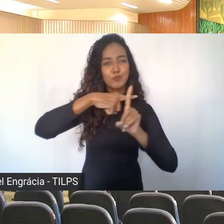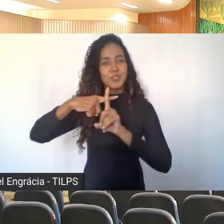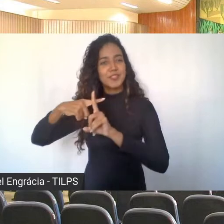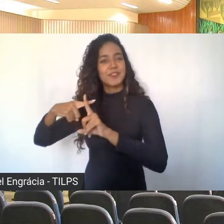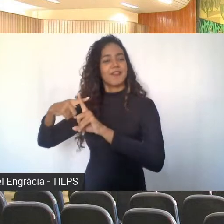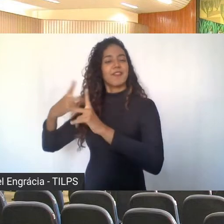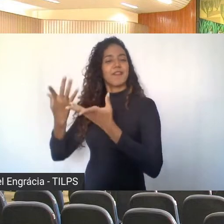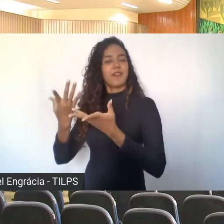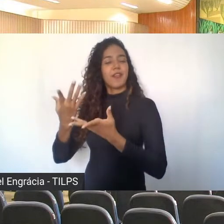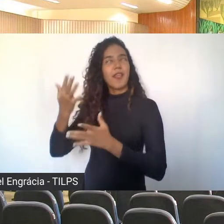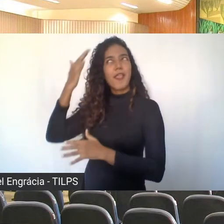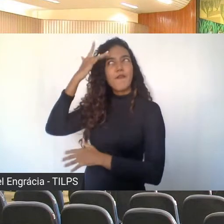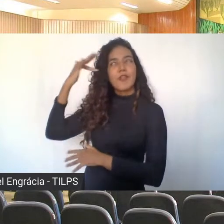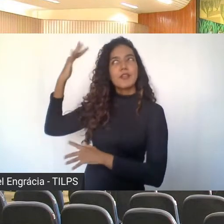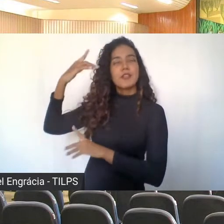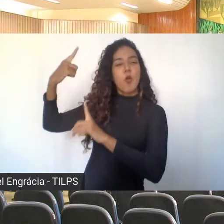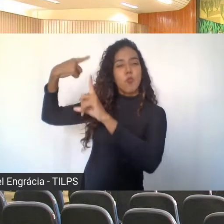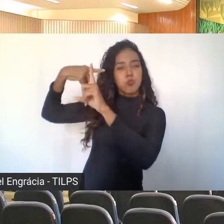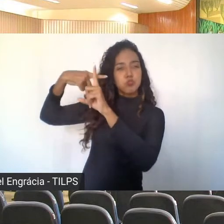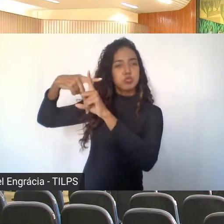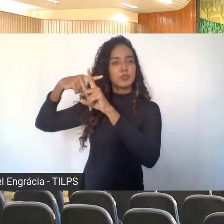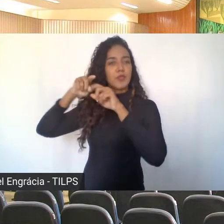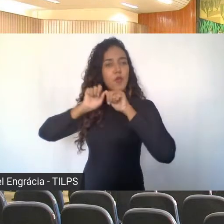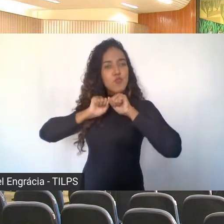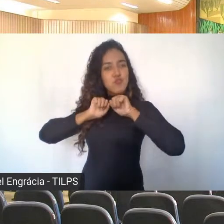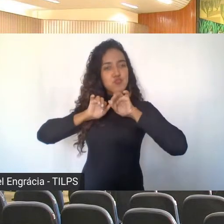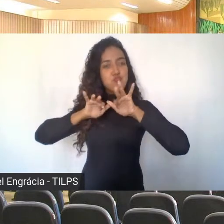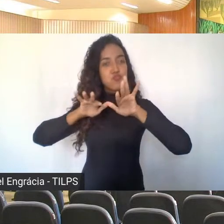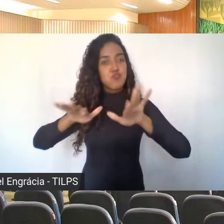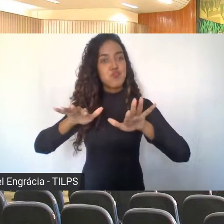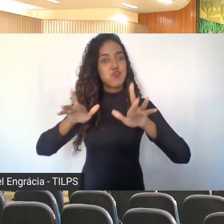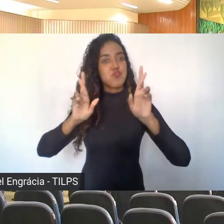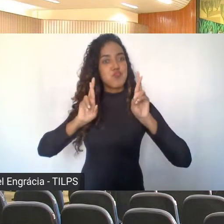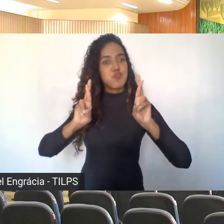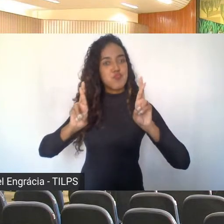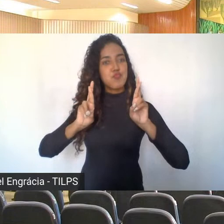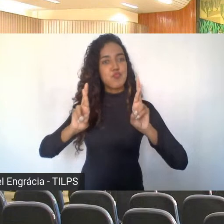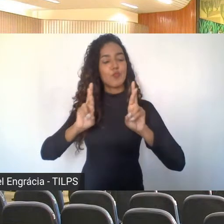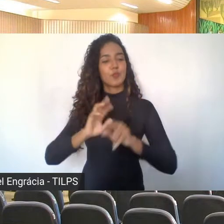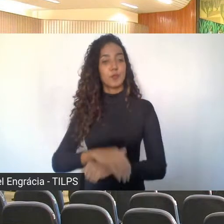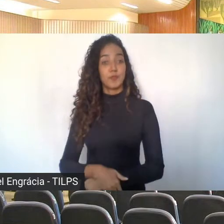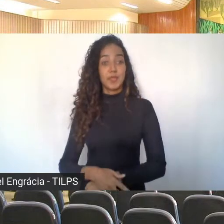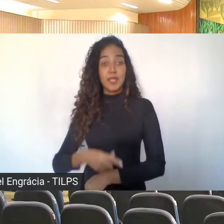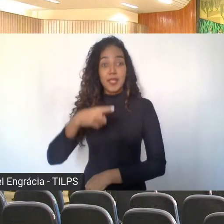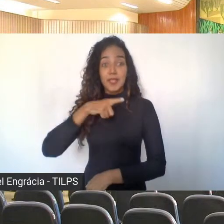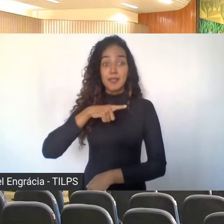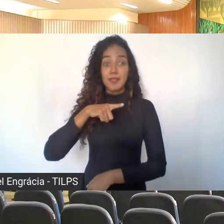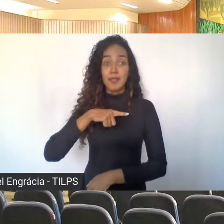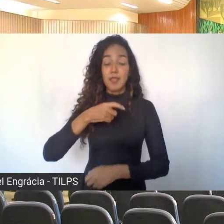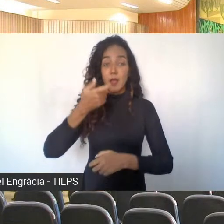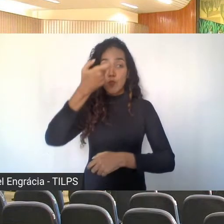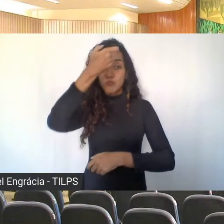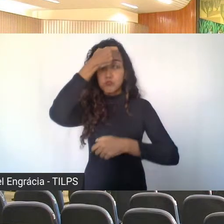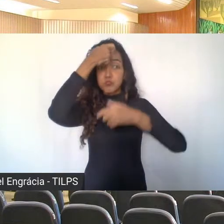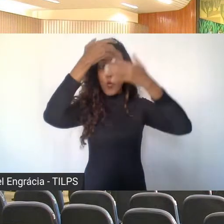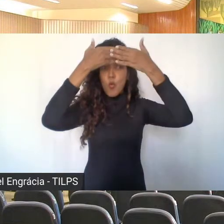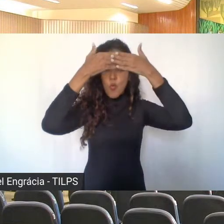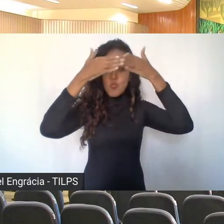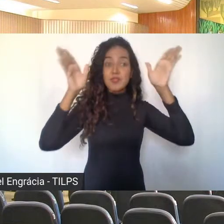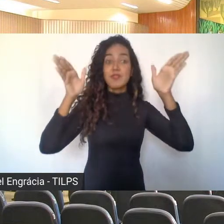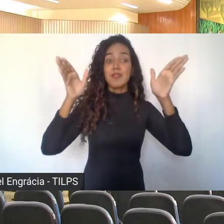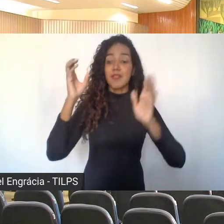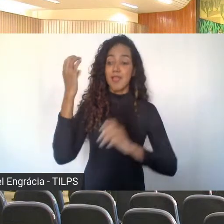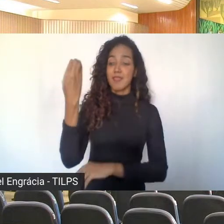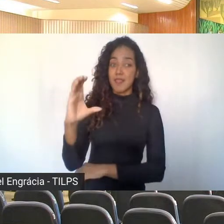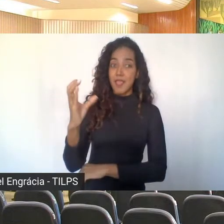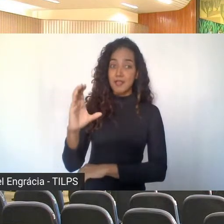de pensamento positivo e tenhamos consciência de que a ciência, ela pode nos